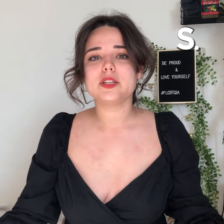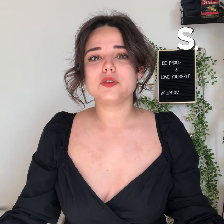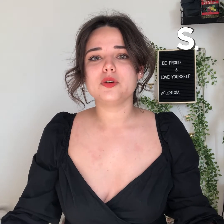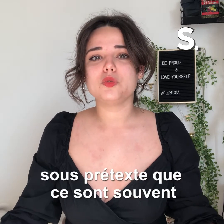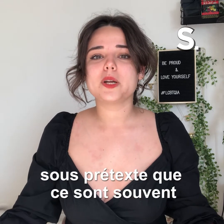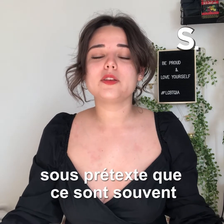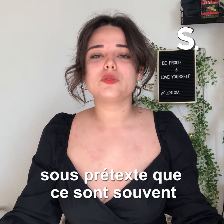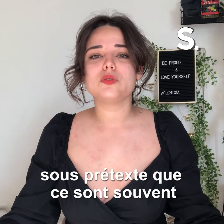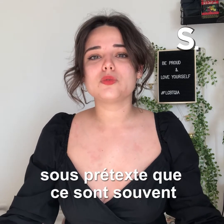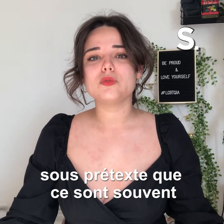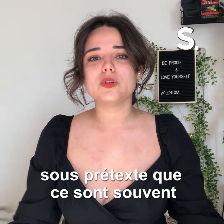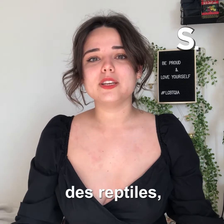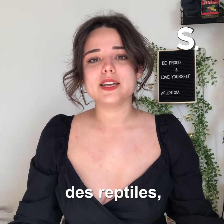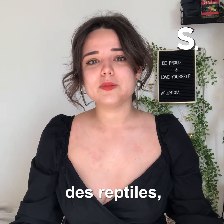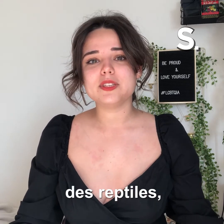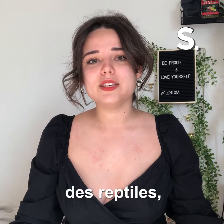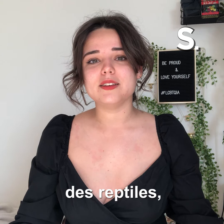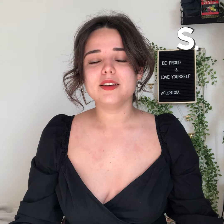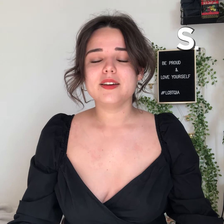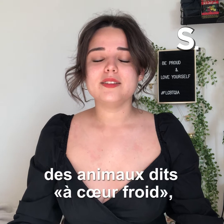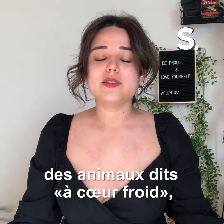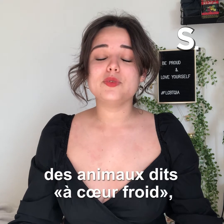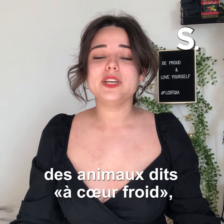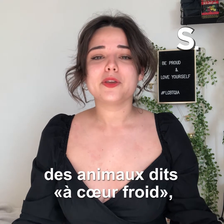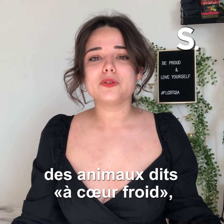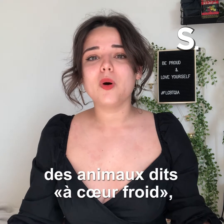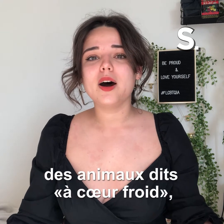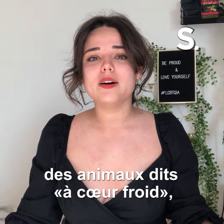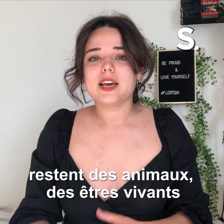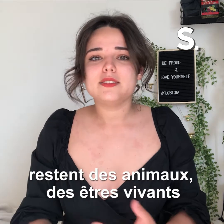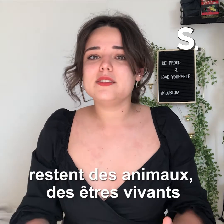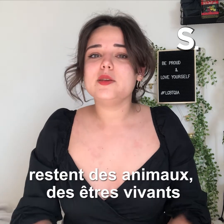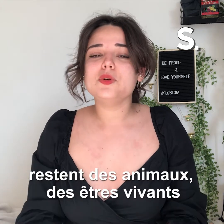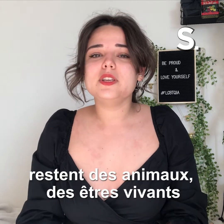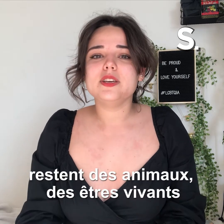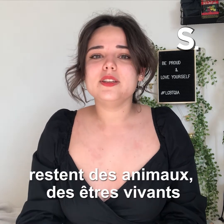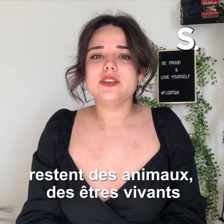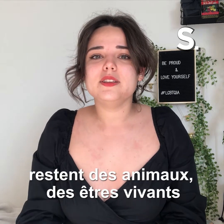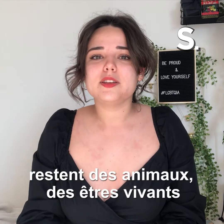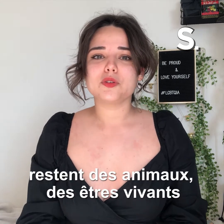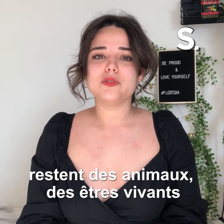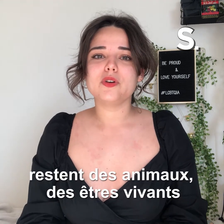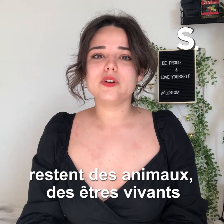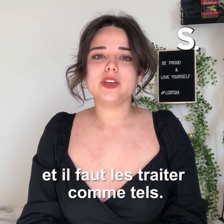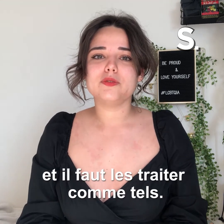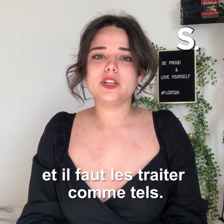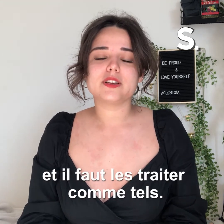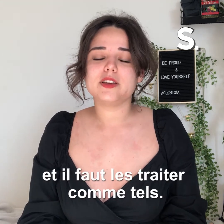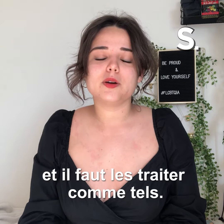fait, sous prétexte que ce sont souvent des reptiles, des animaux dits à cœur froid. Ça reste des animaux, des êtres vivants, et il faut les traiter comme